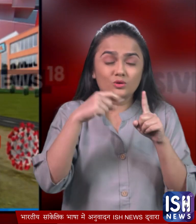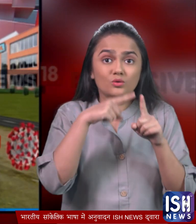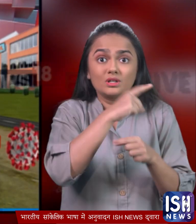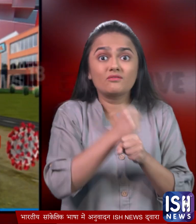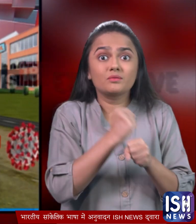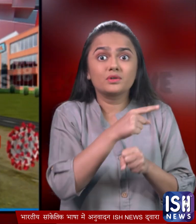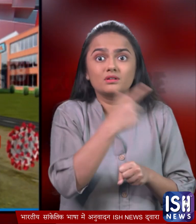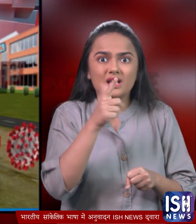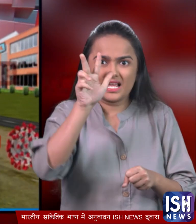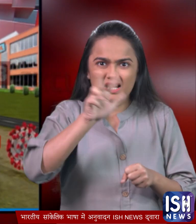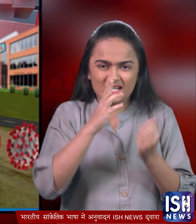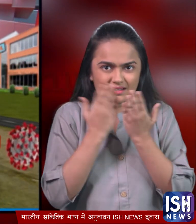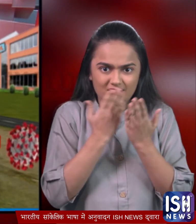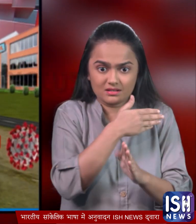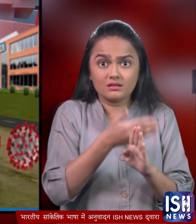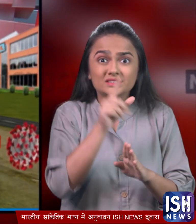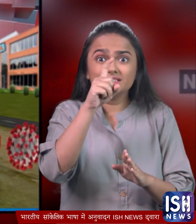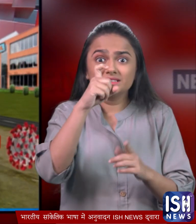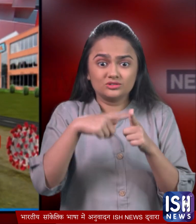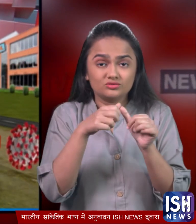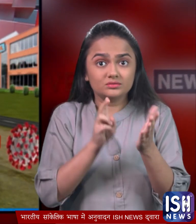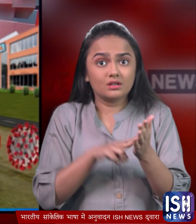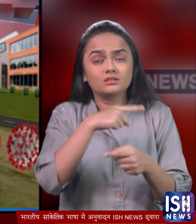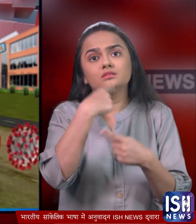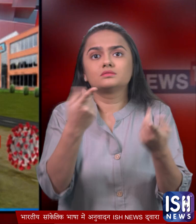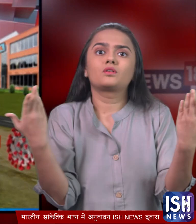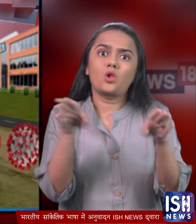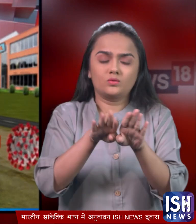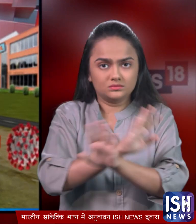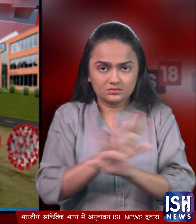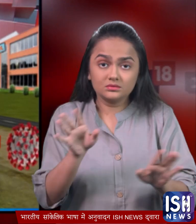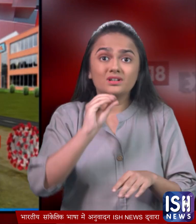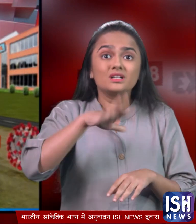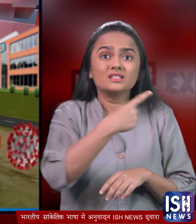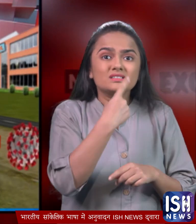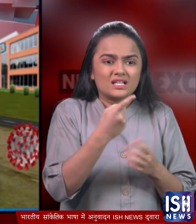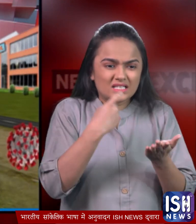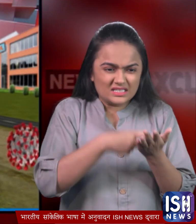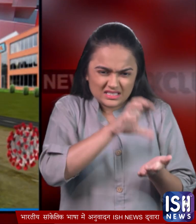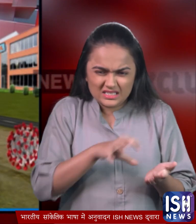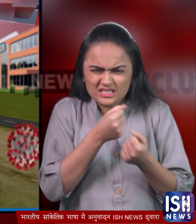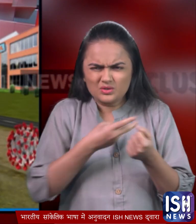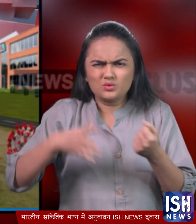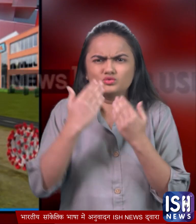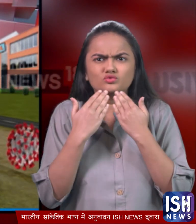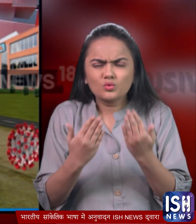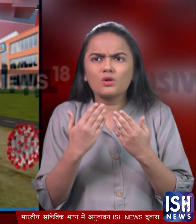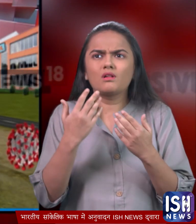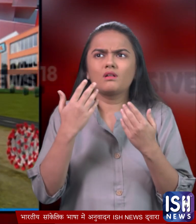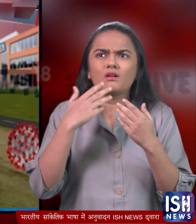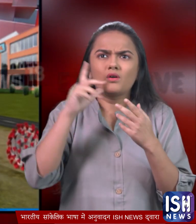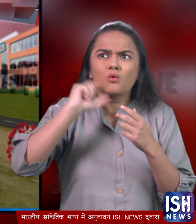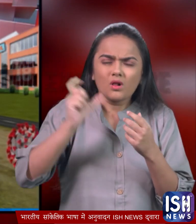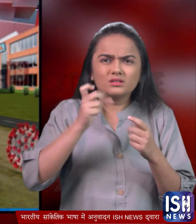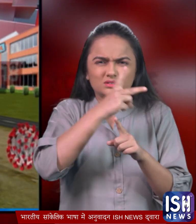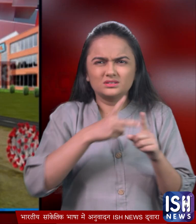दोनों ही जिलों में 8वीं तक की कक्षाओं को 17 जनवरी तक बंद करने का आदेश दिया। साथ ही राज्य के सभी स्कूलों और कॉलेजों को निर्देश दिए